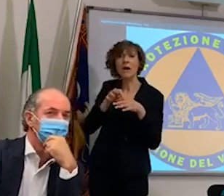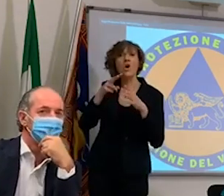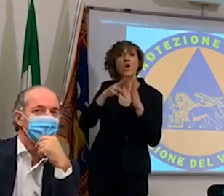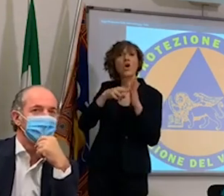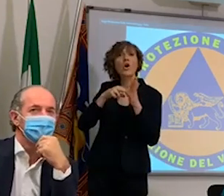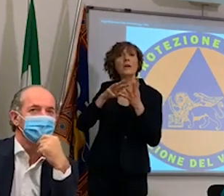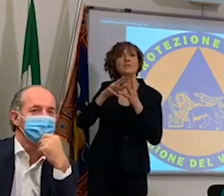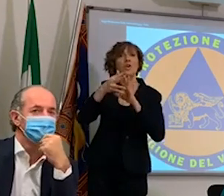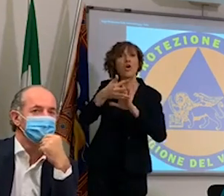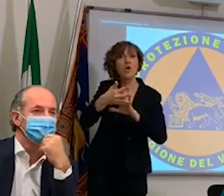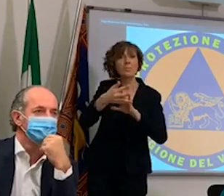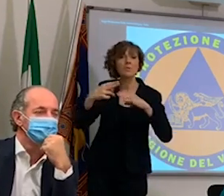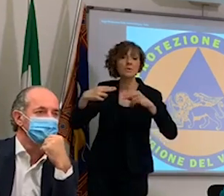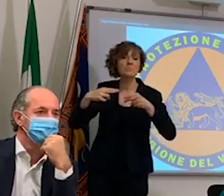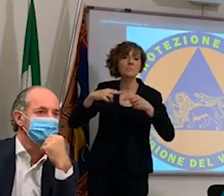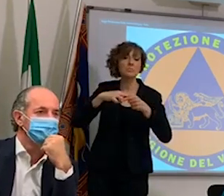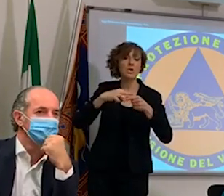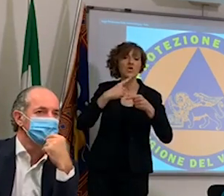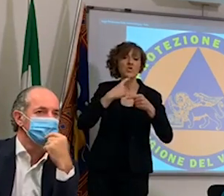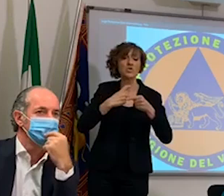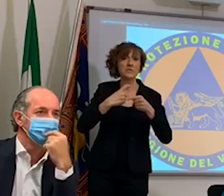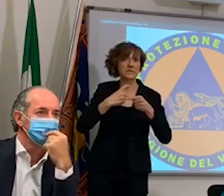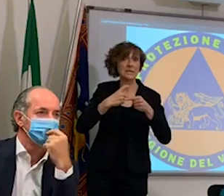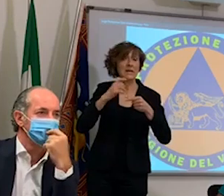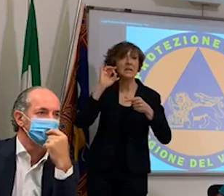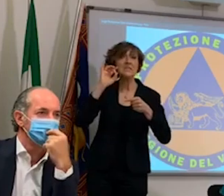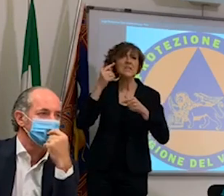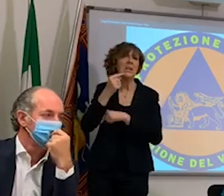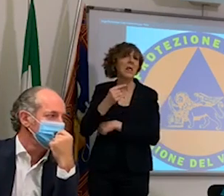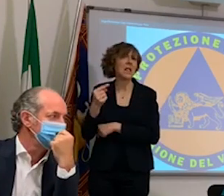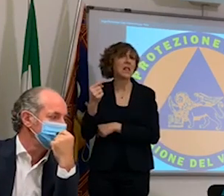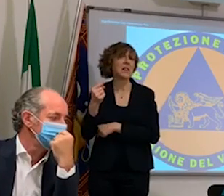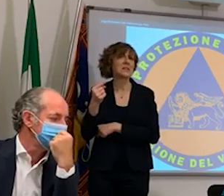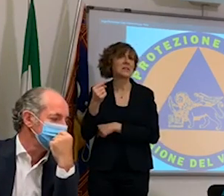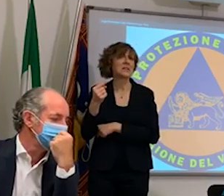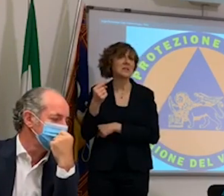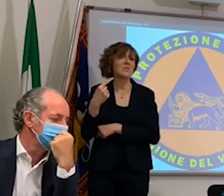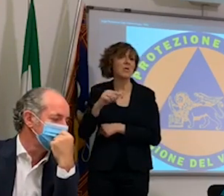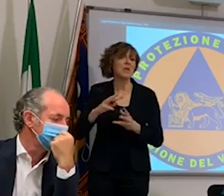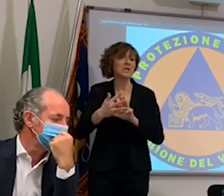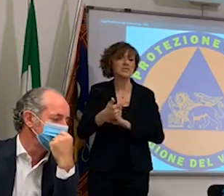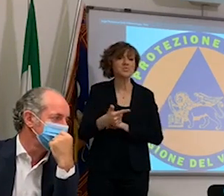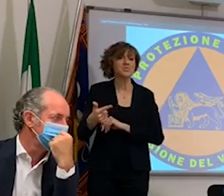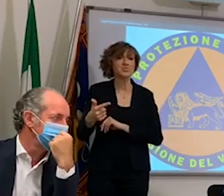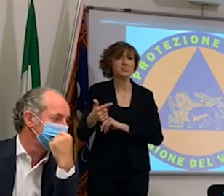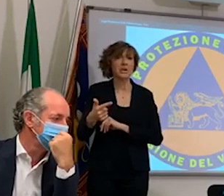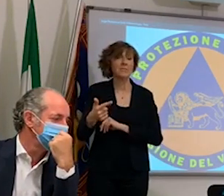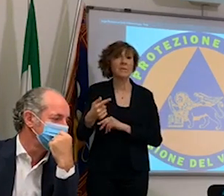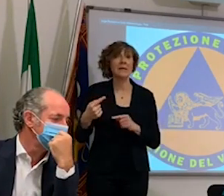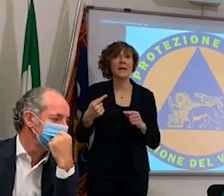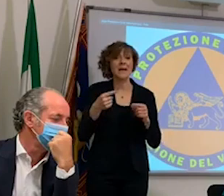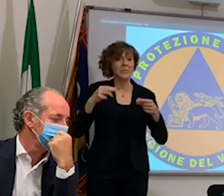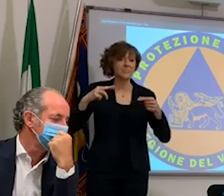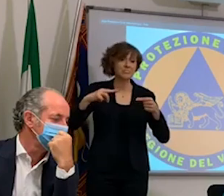cromatica per cui mi viene la bandina rossa. Se invece è negativo, non avviene questa reazione. Alla fine